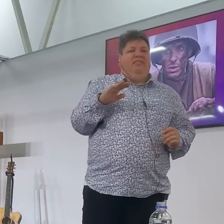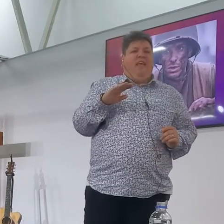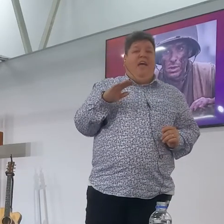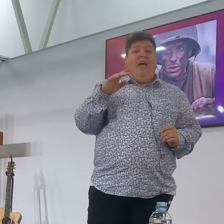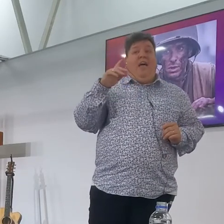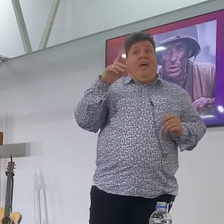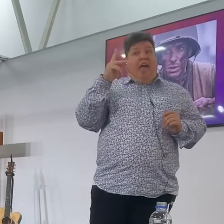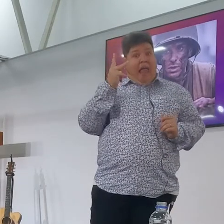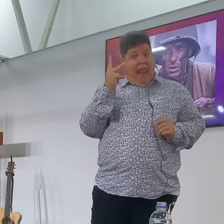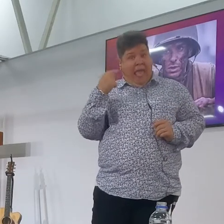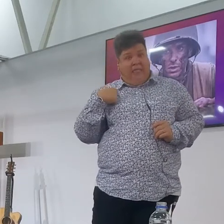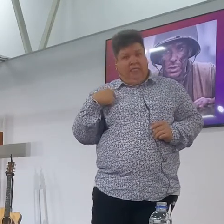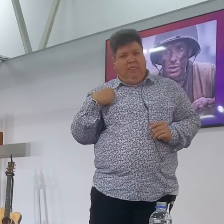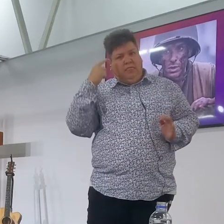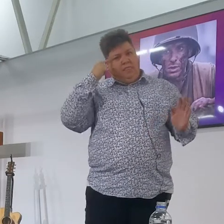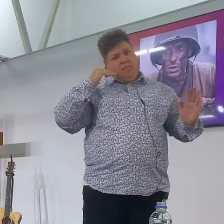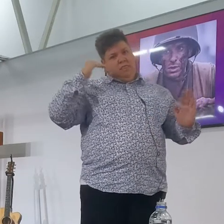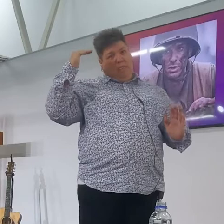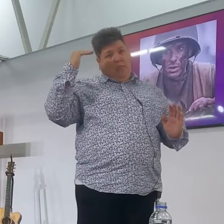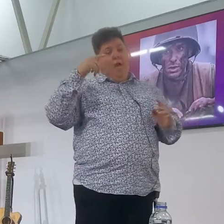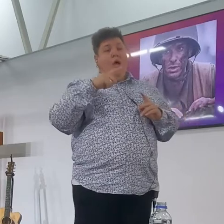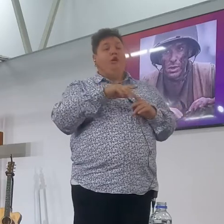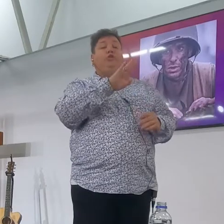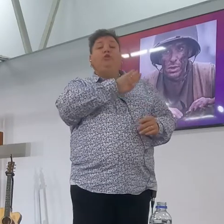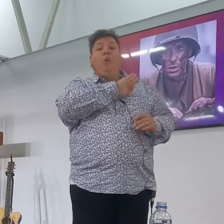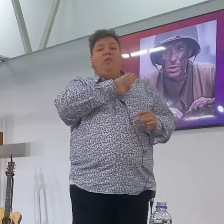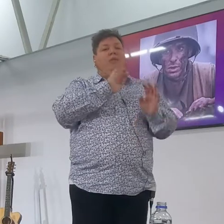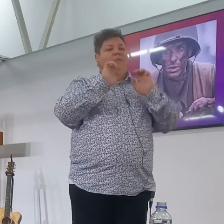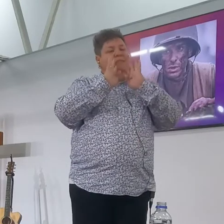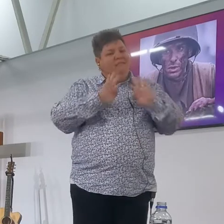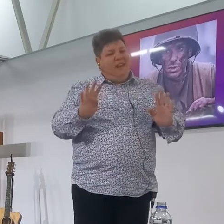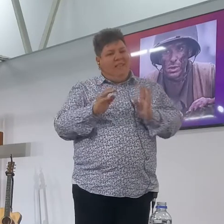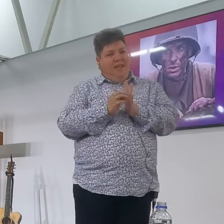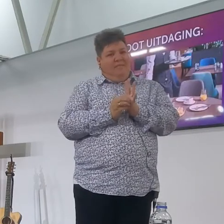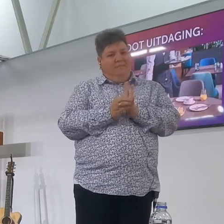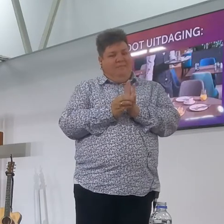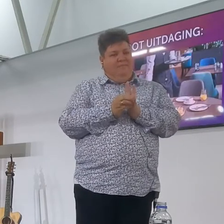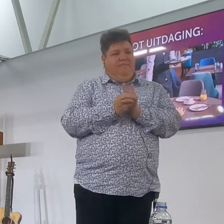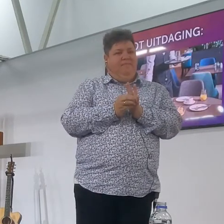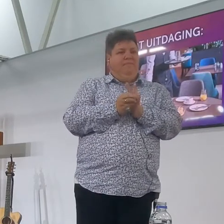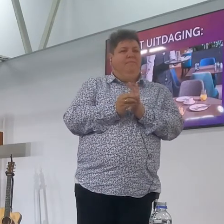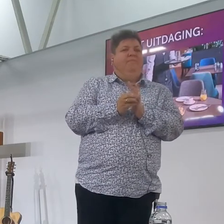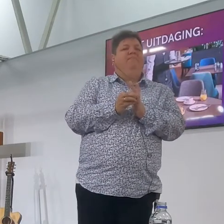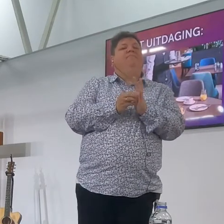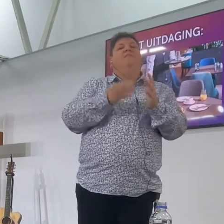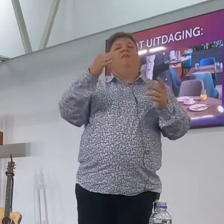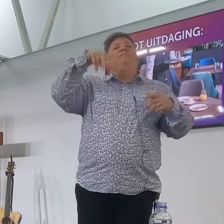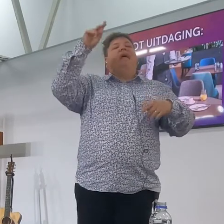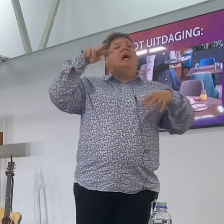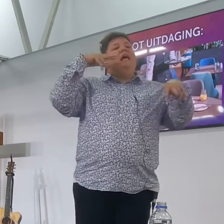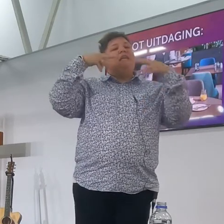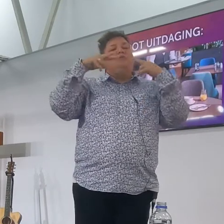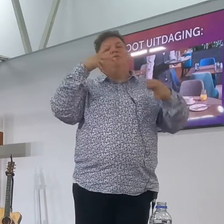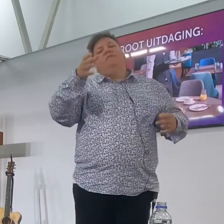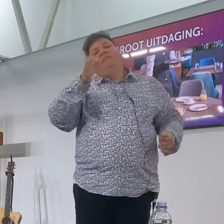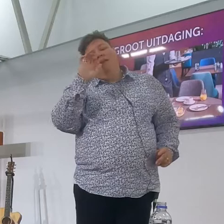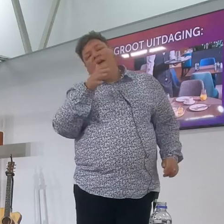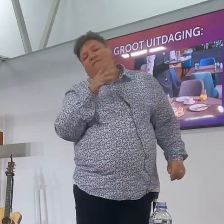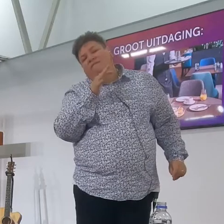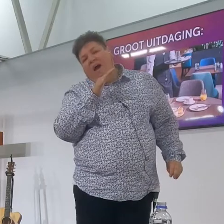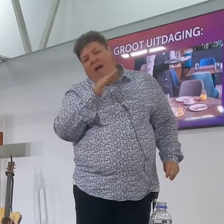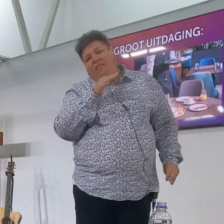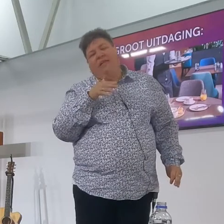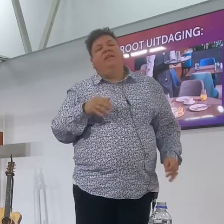daarna. Wie van julle het al in 'n restaurant gaan koffie drink, of water drink, jy vra glas water, en